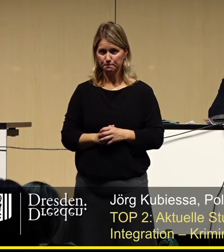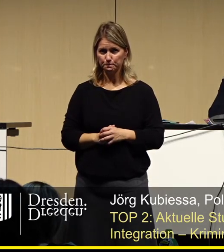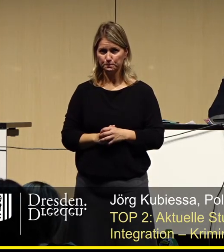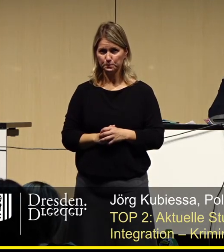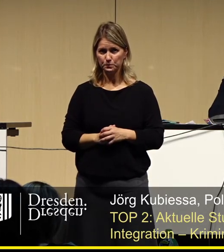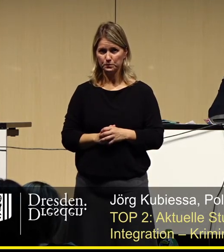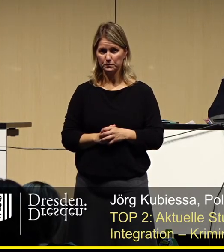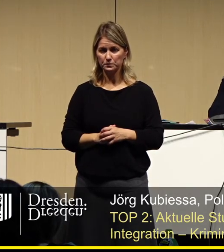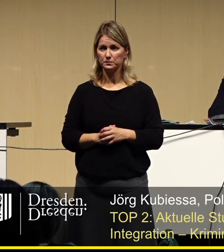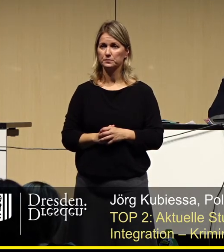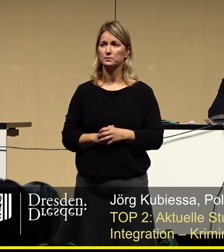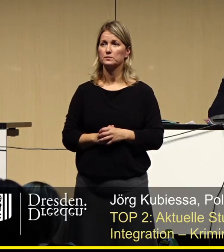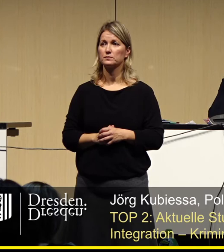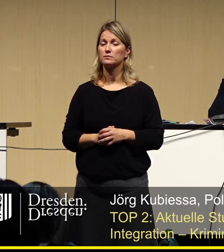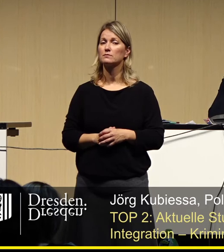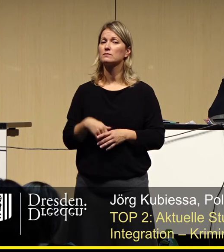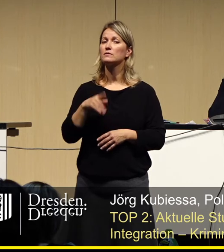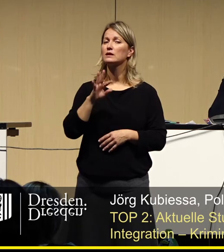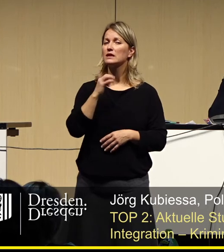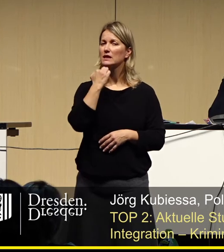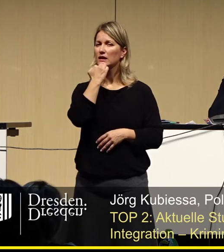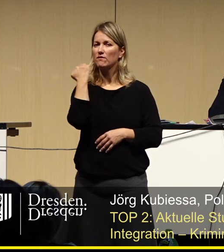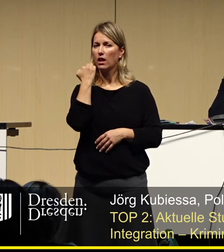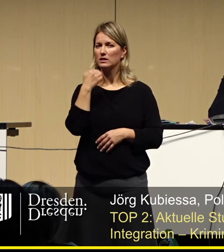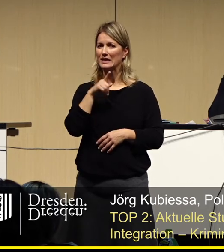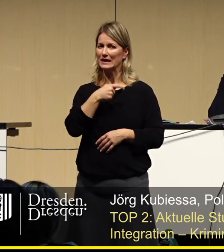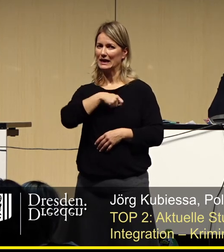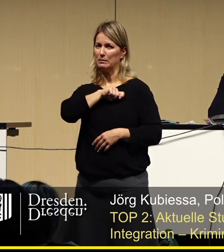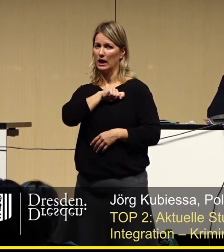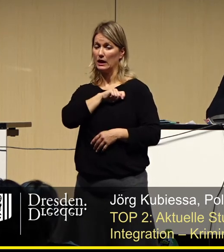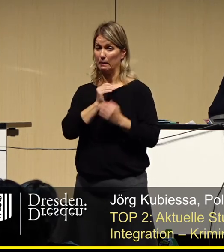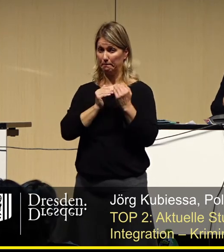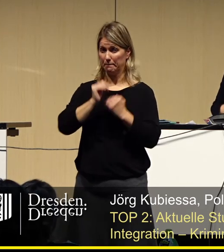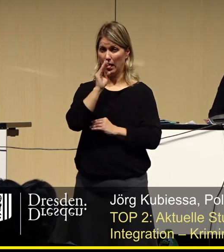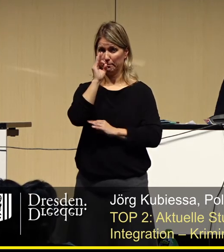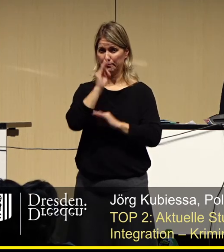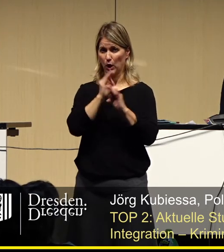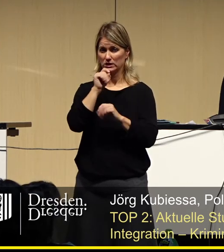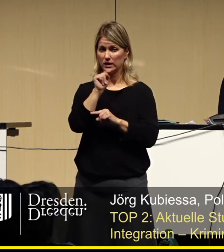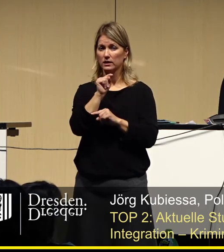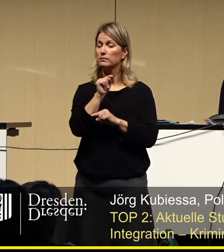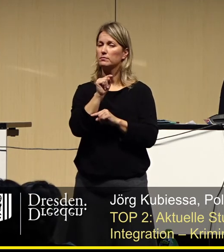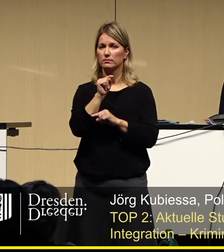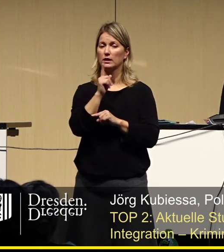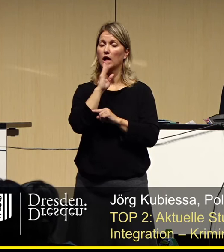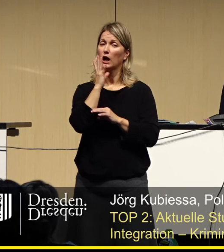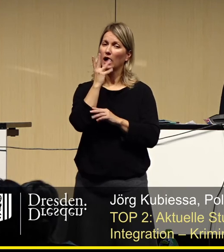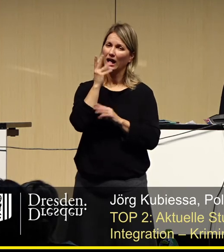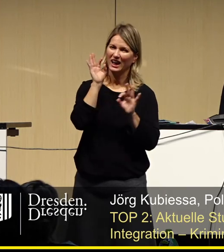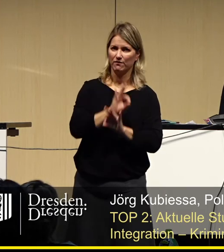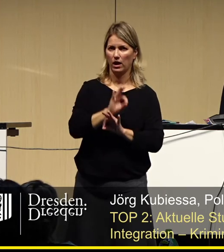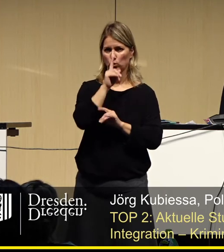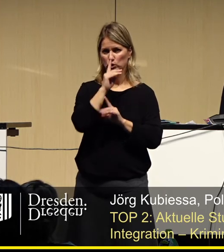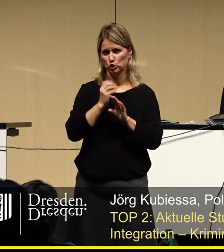Der größte Anteil bei der Gewaltkriminalität ist der Anteil von gefährlichen und schweren